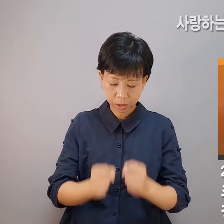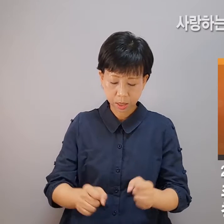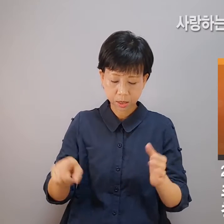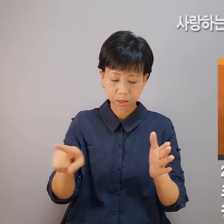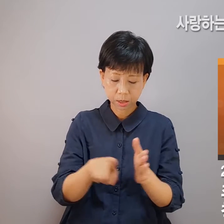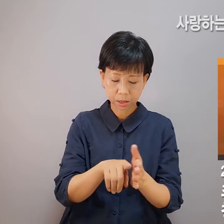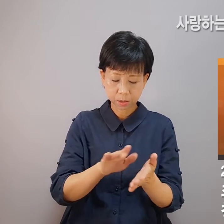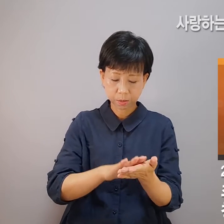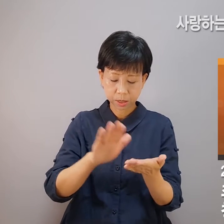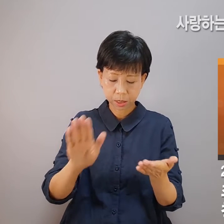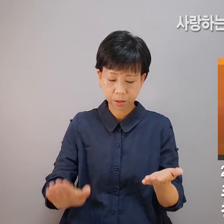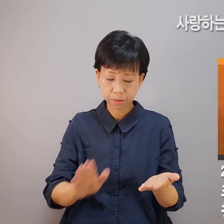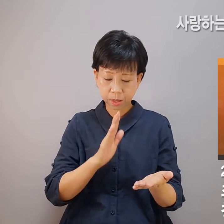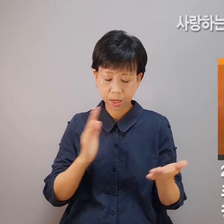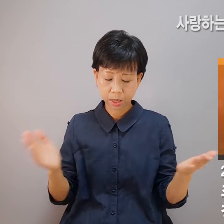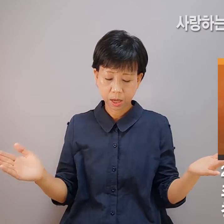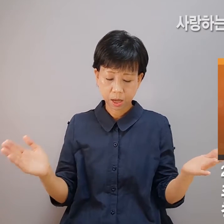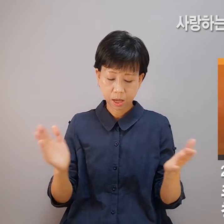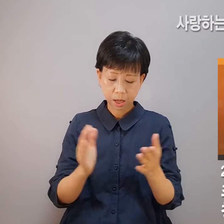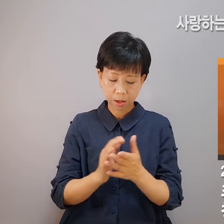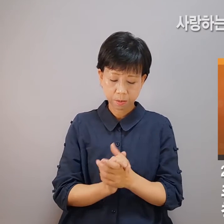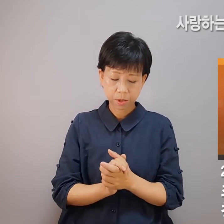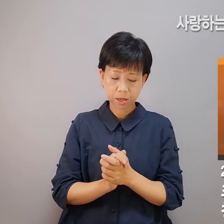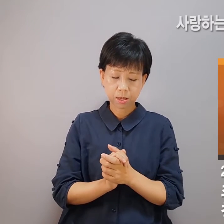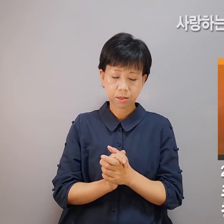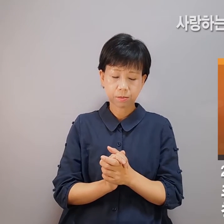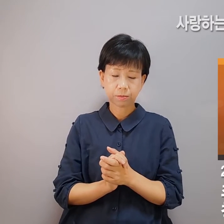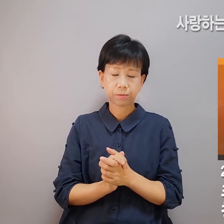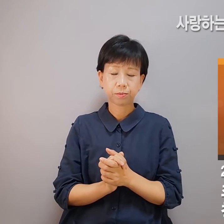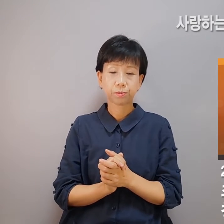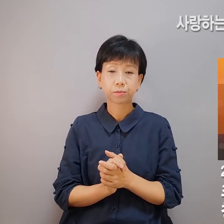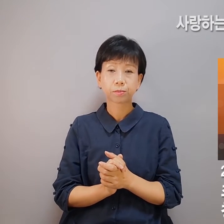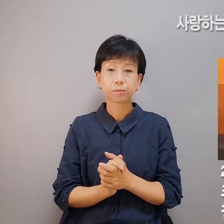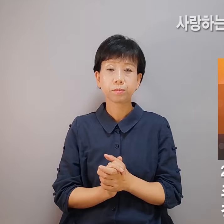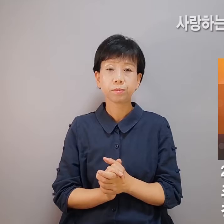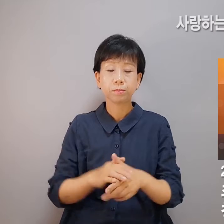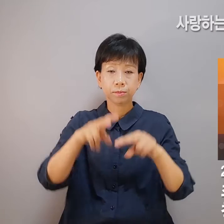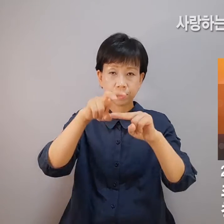영원히 사는 것을 믿사옵나이다. 아멘. 모두 자리에